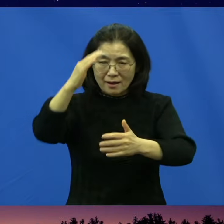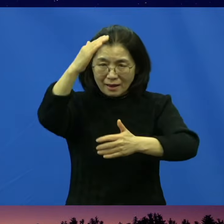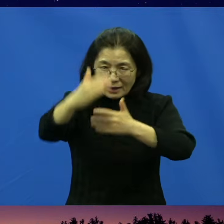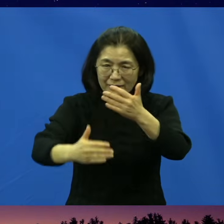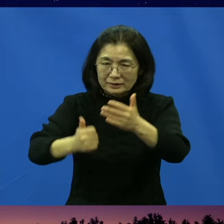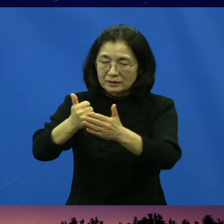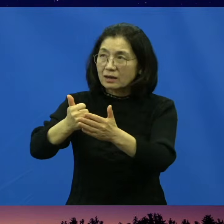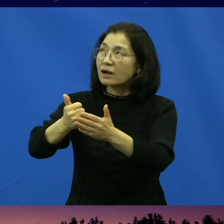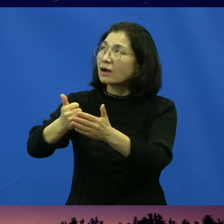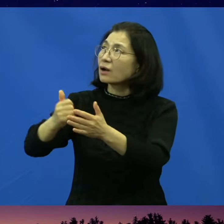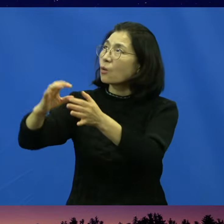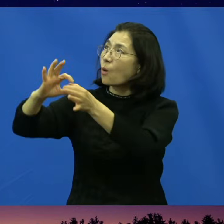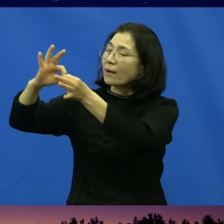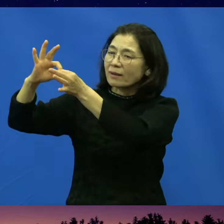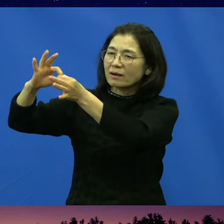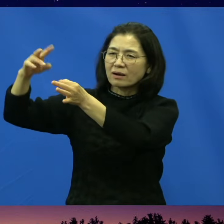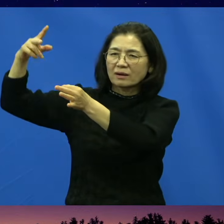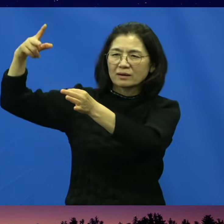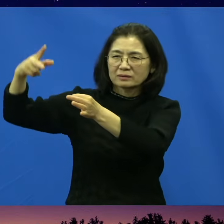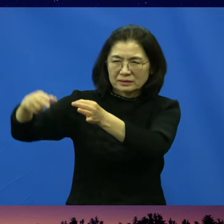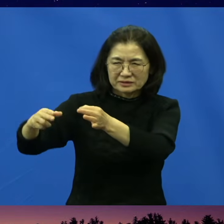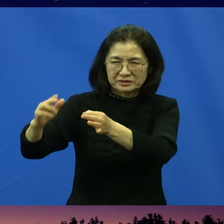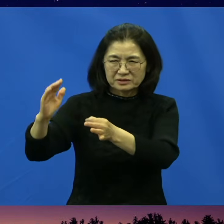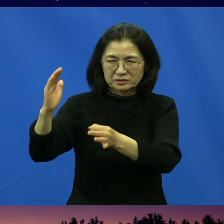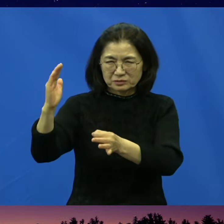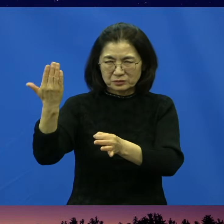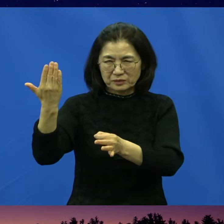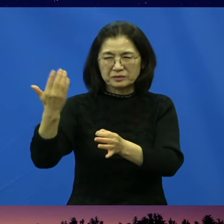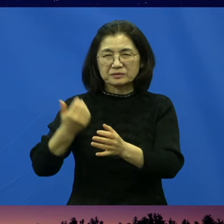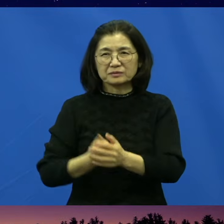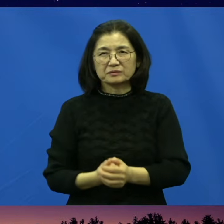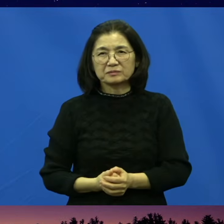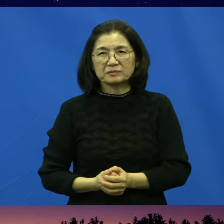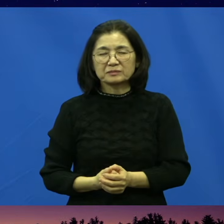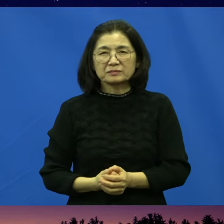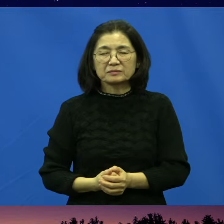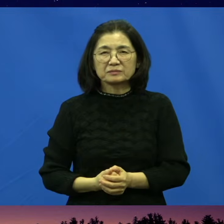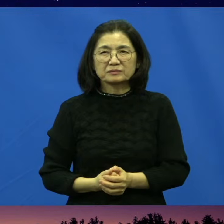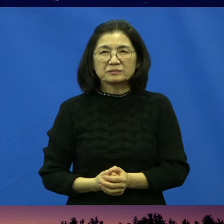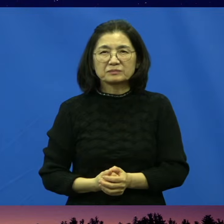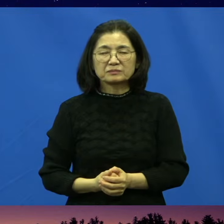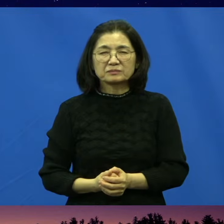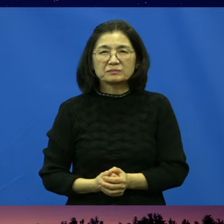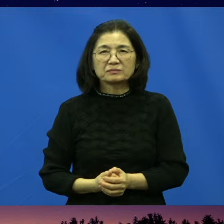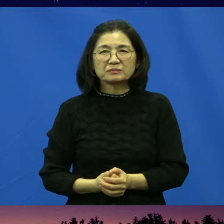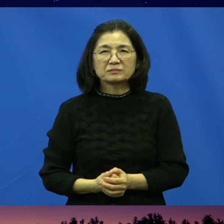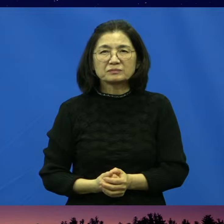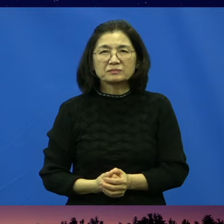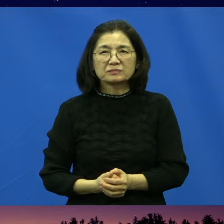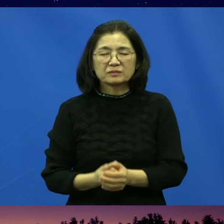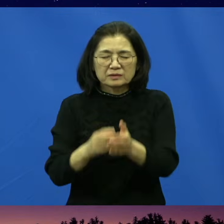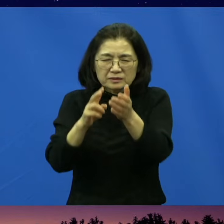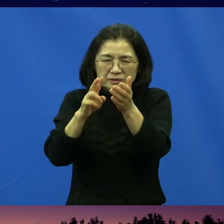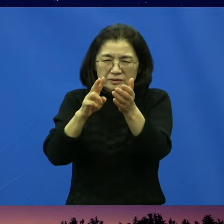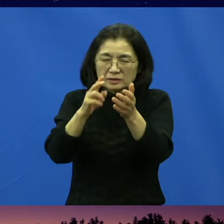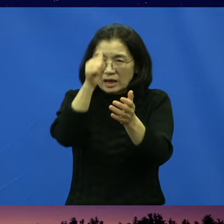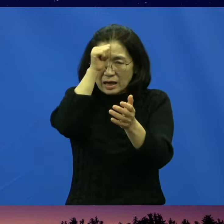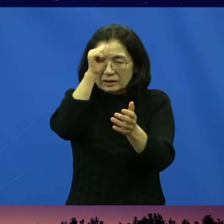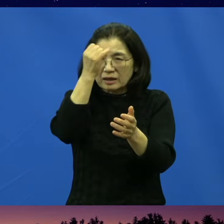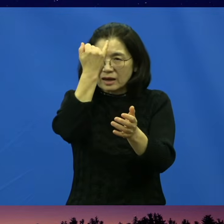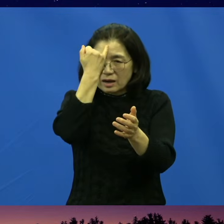관계가 단절된 것입니다. 그리고 서로를 탓하고 또 피하고 숨는 것이었죠.